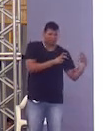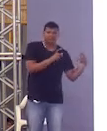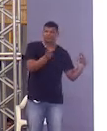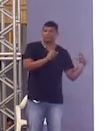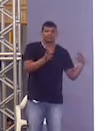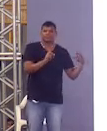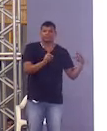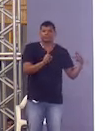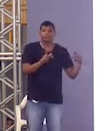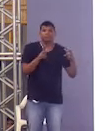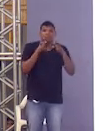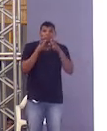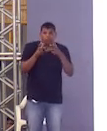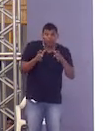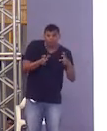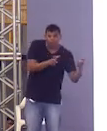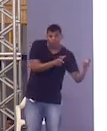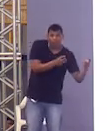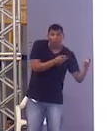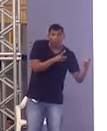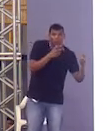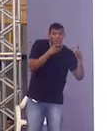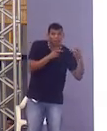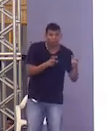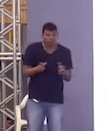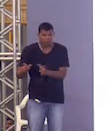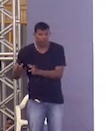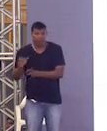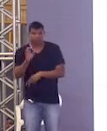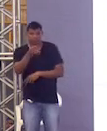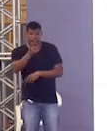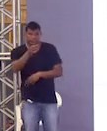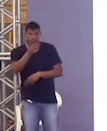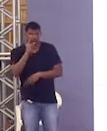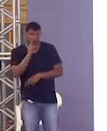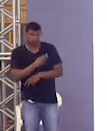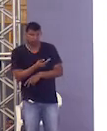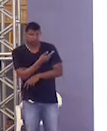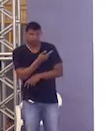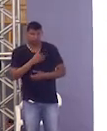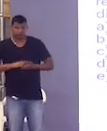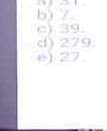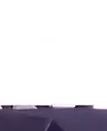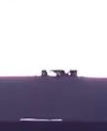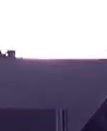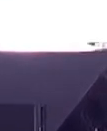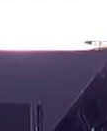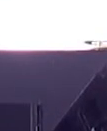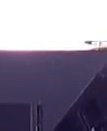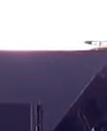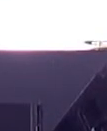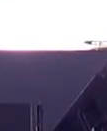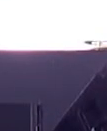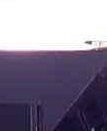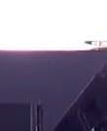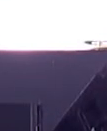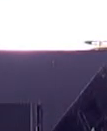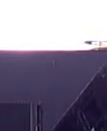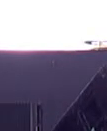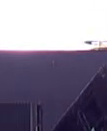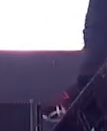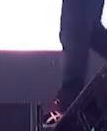ou ele anda para cá, ou ele anda para cá, ó. Ele anda assim. Você vai entender por que eu chamo de operação